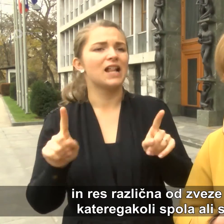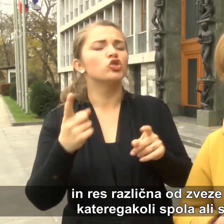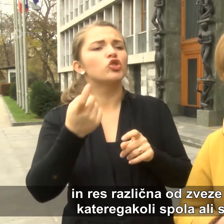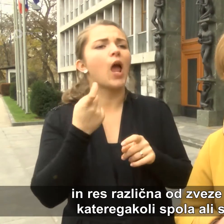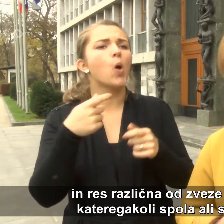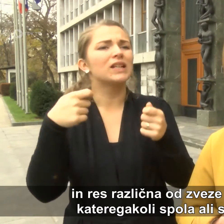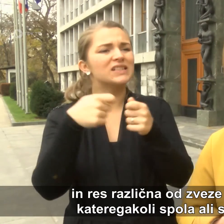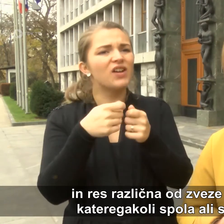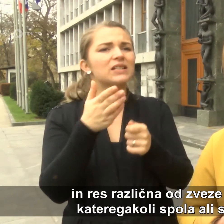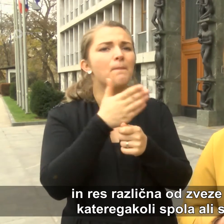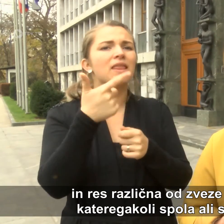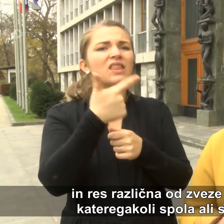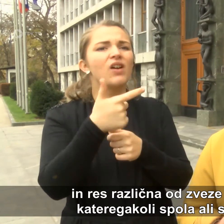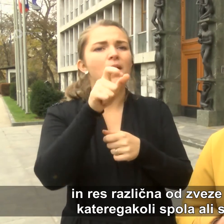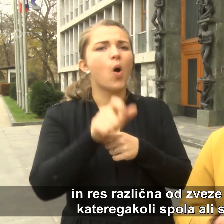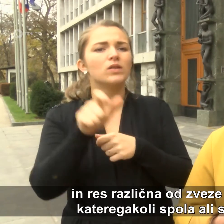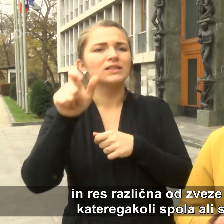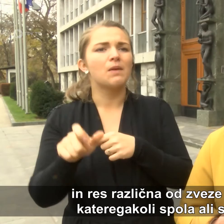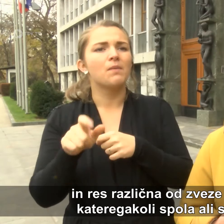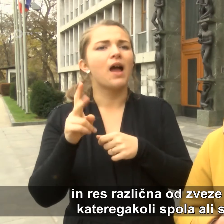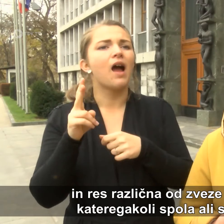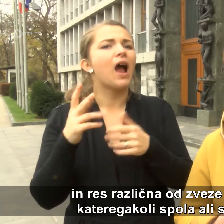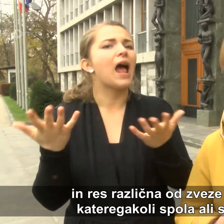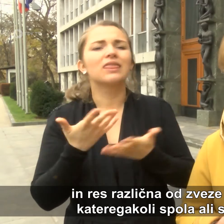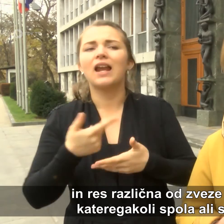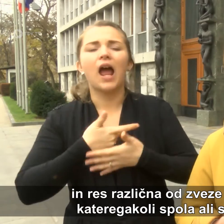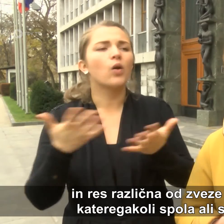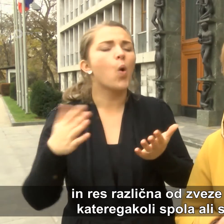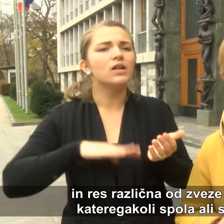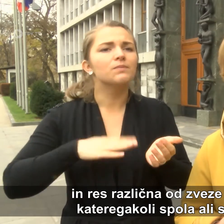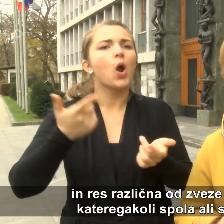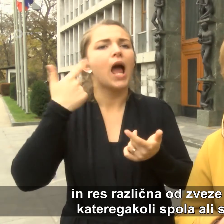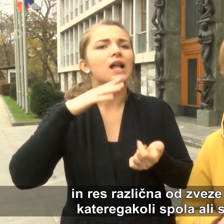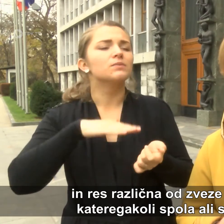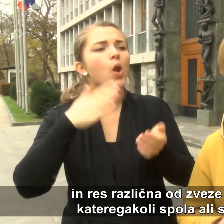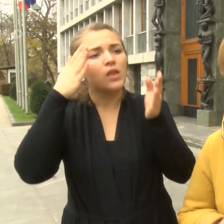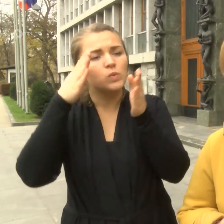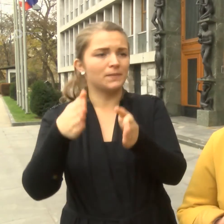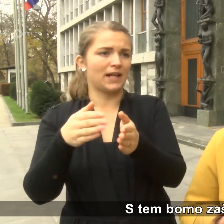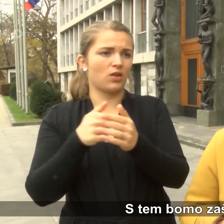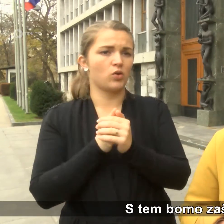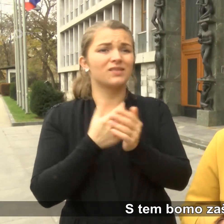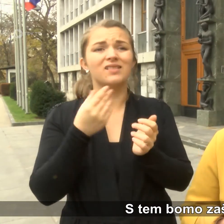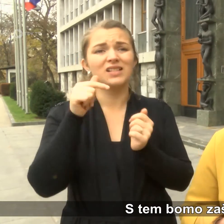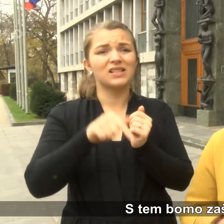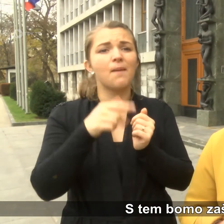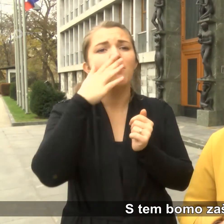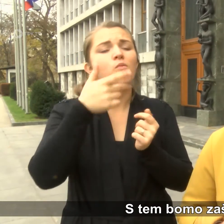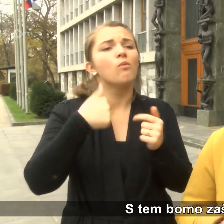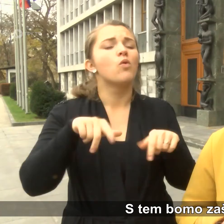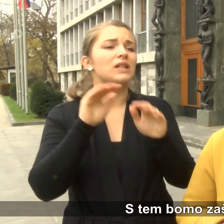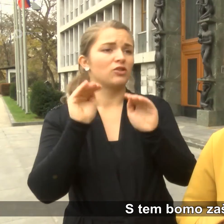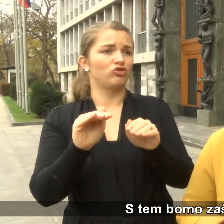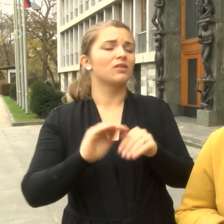od zveze med dvema osebama kateregakoli spola ali spolne usmerjenosti. S tem bomo